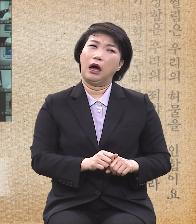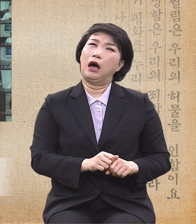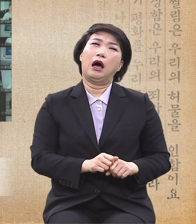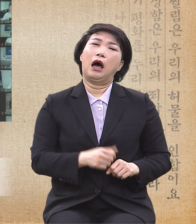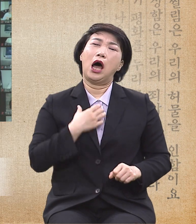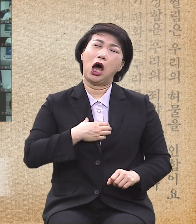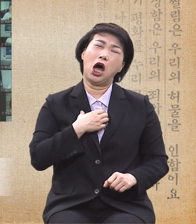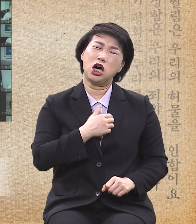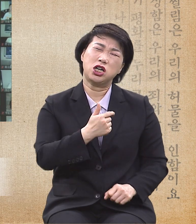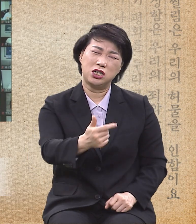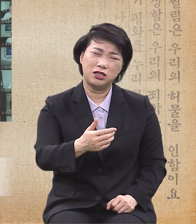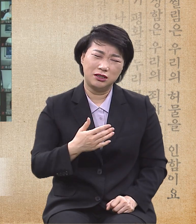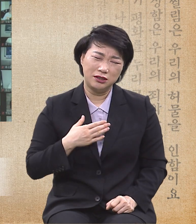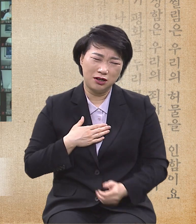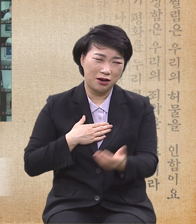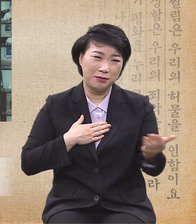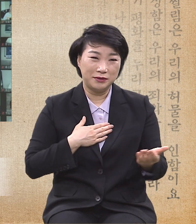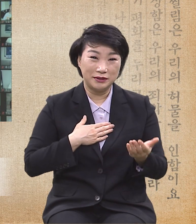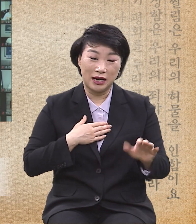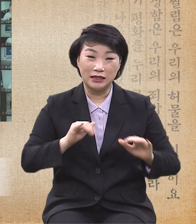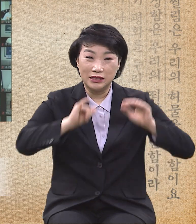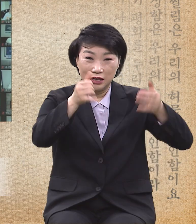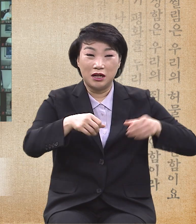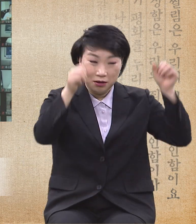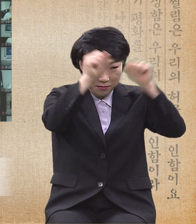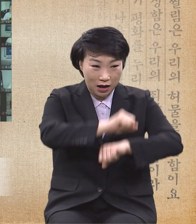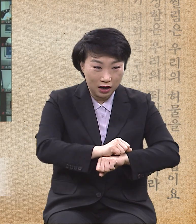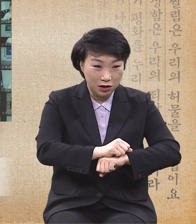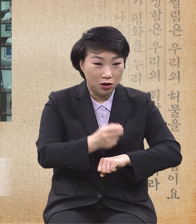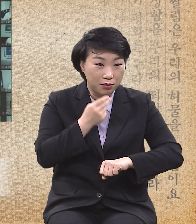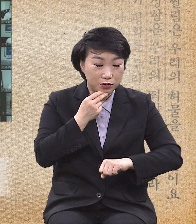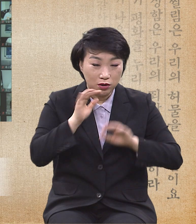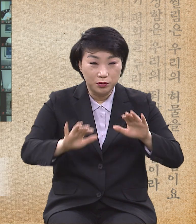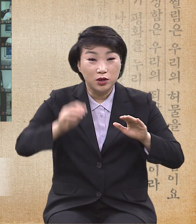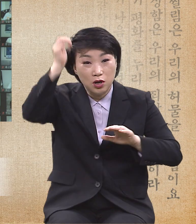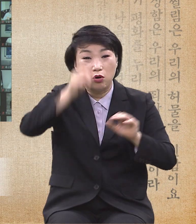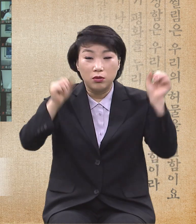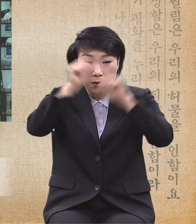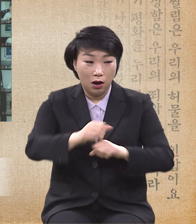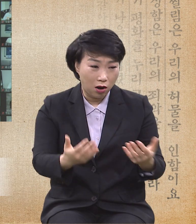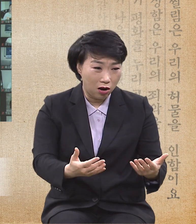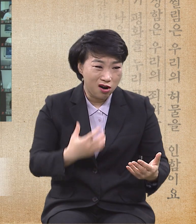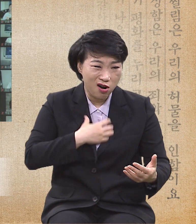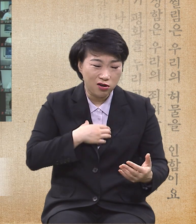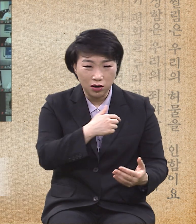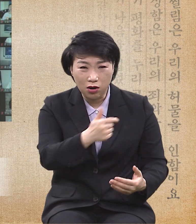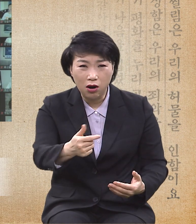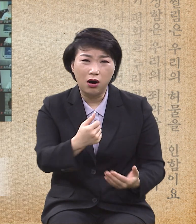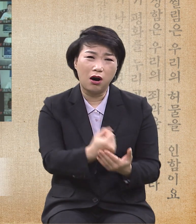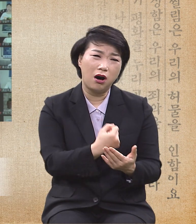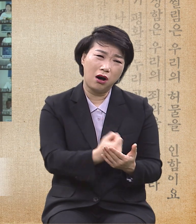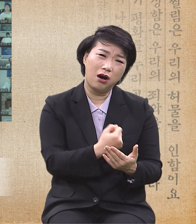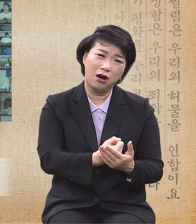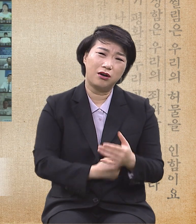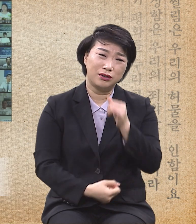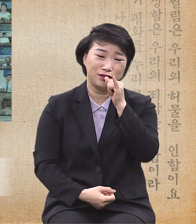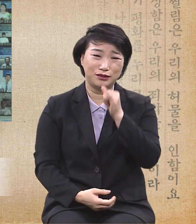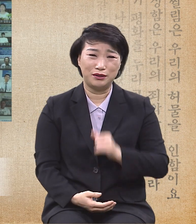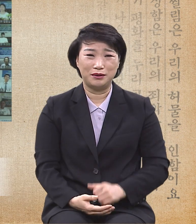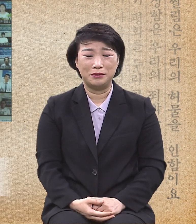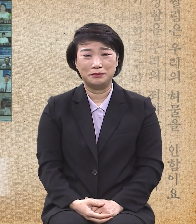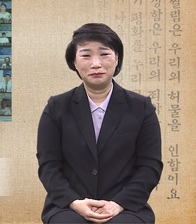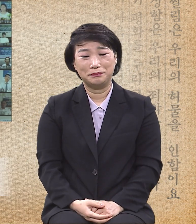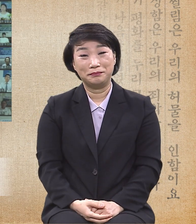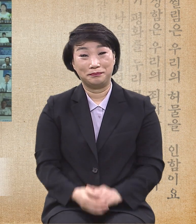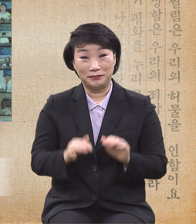걱정스러워. 세상에서 안 망하면 영원히 망할까 봐 제일 걱정스럽다 이 말이에요. 얼마나 안타깝게 그지없느냐.